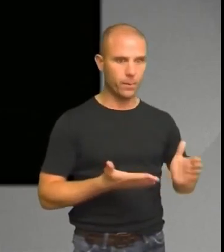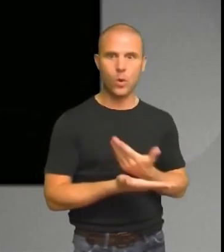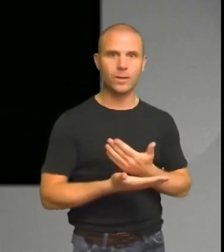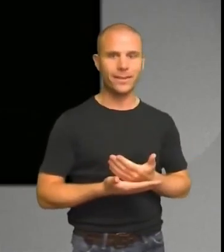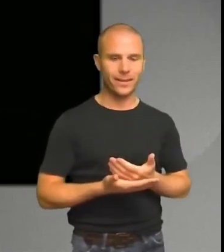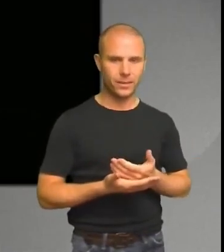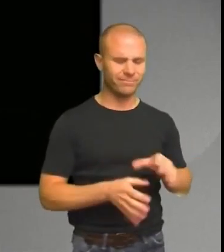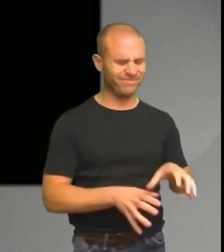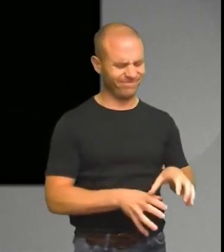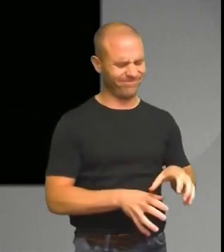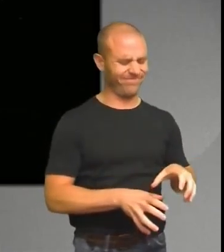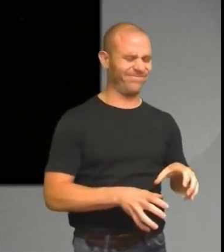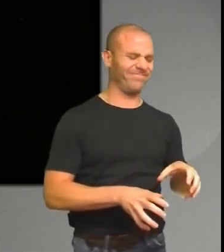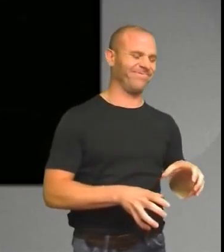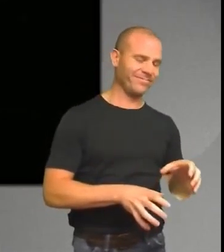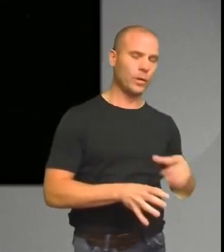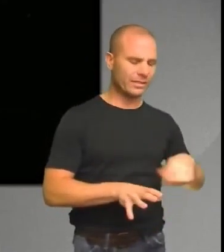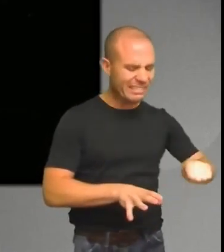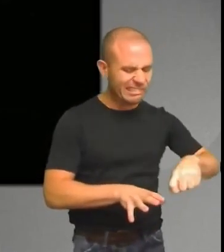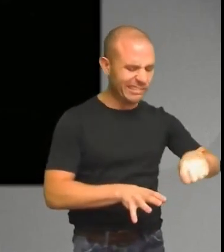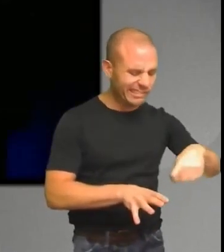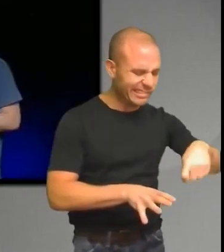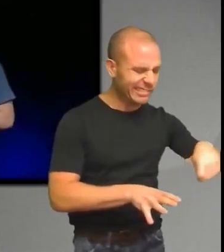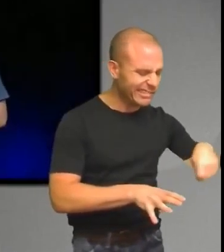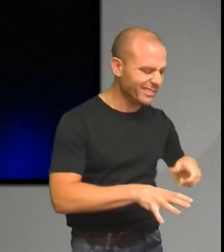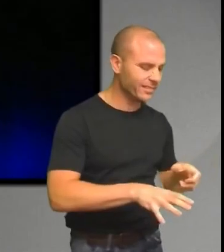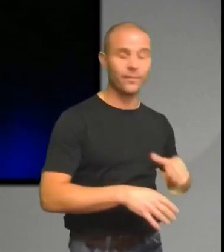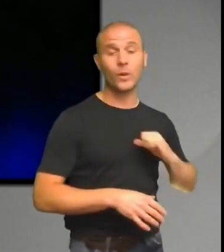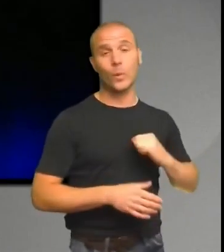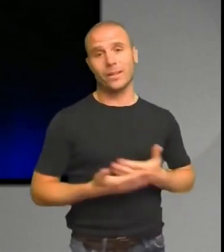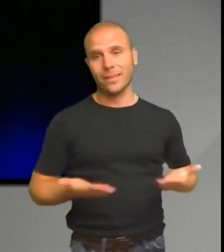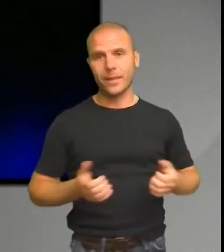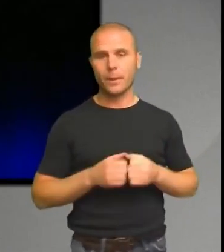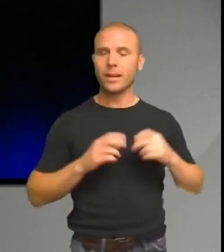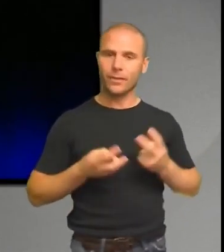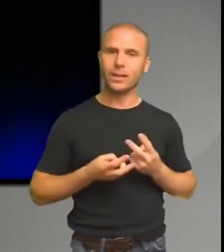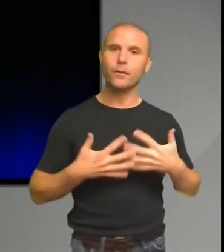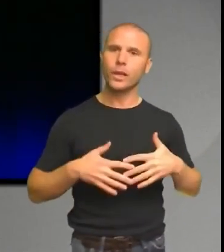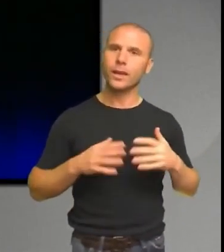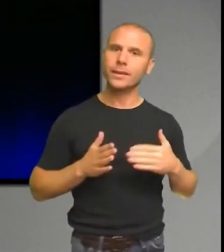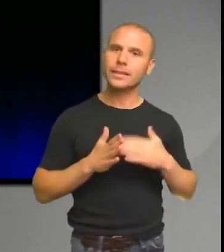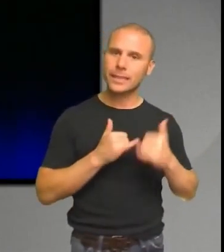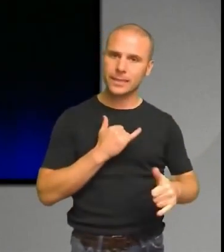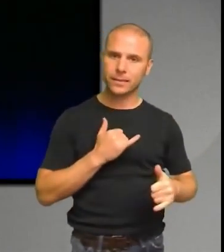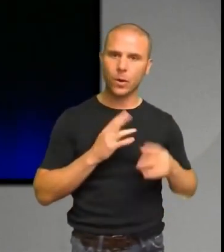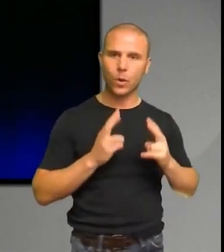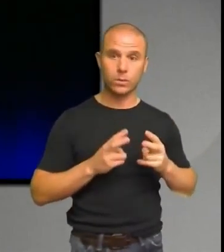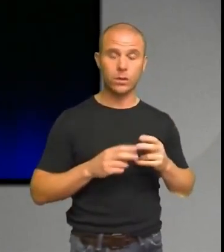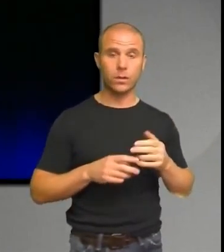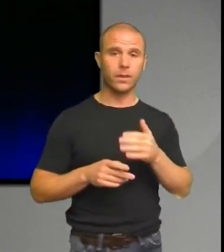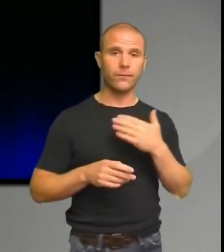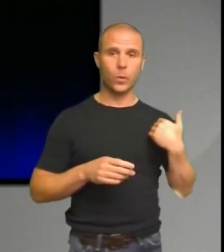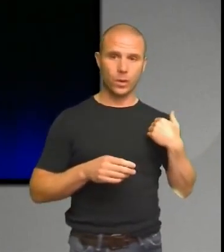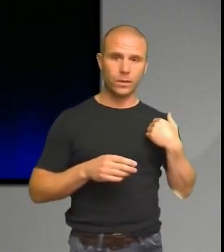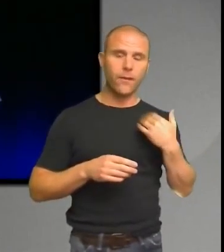limhög efter det som man fick skrapa bort. Och det var ju inte kul. Och sen ser ni också våran estetiska lilla fisk där uppe i